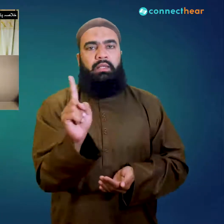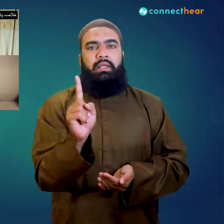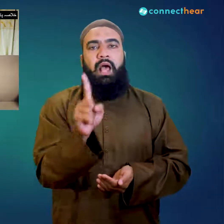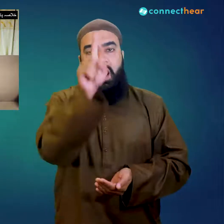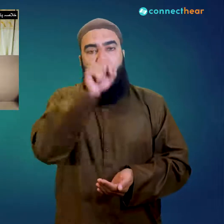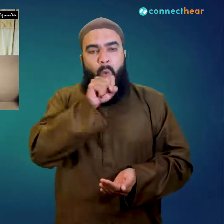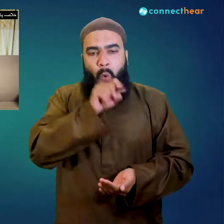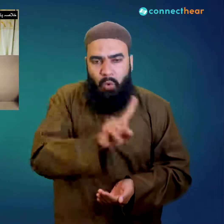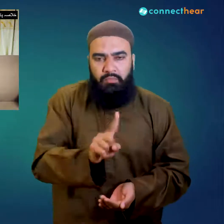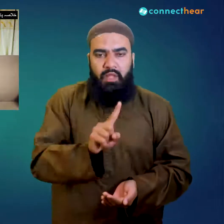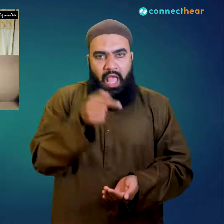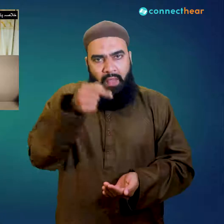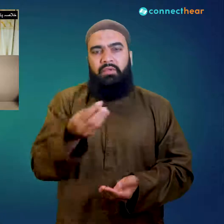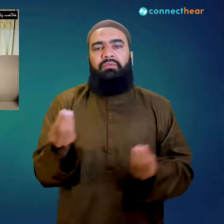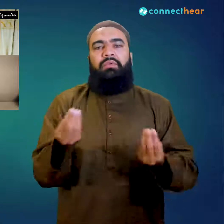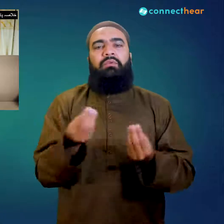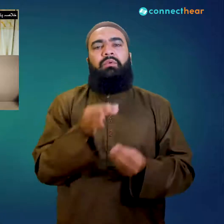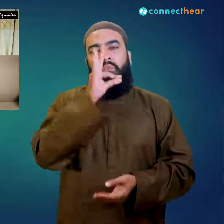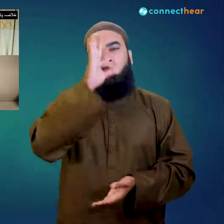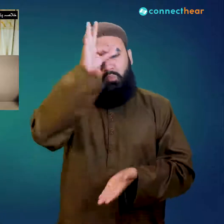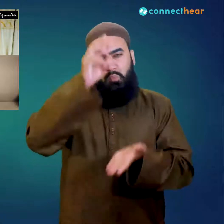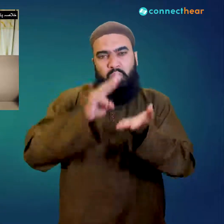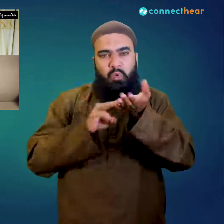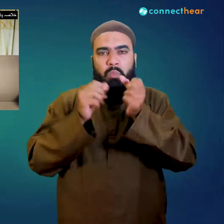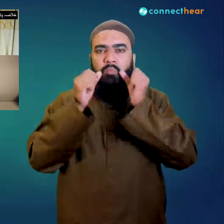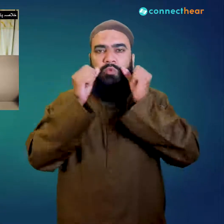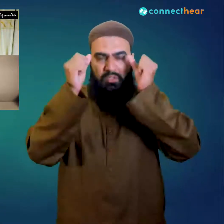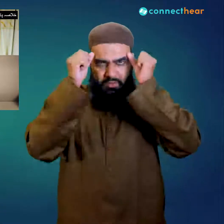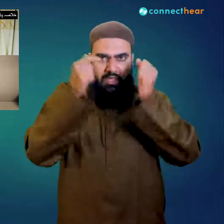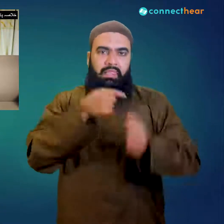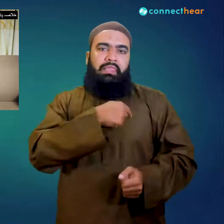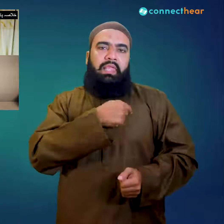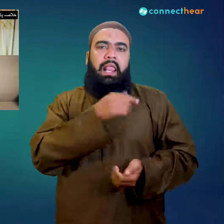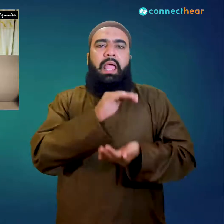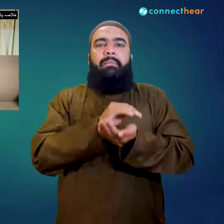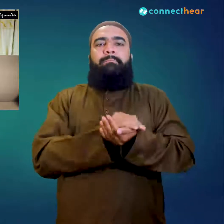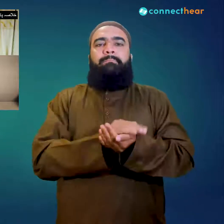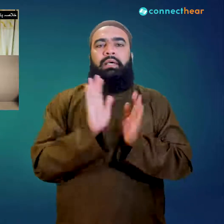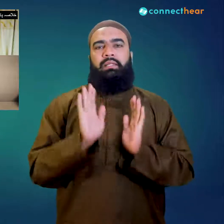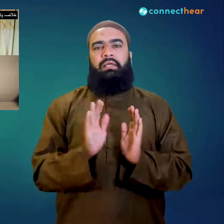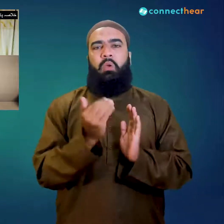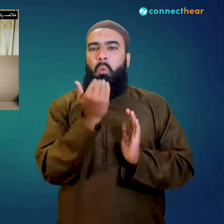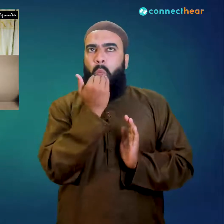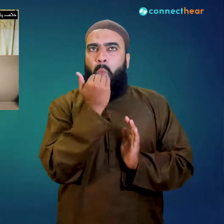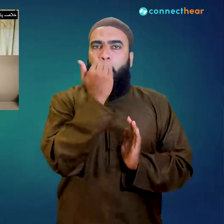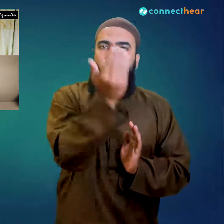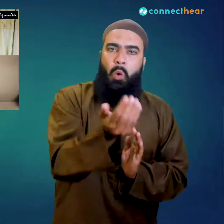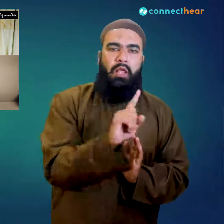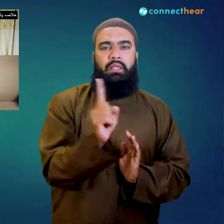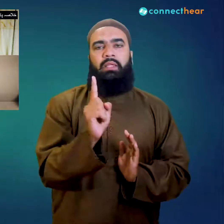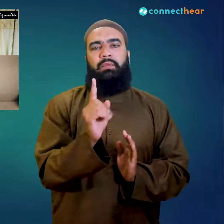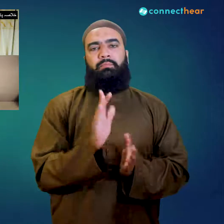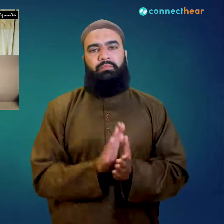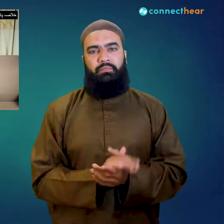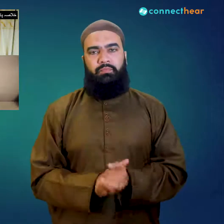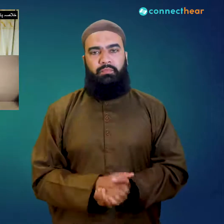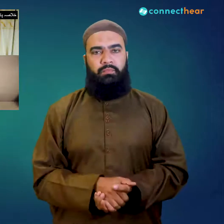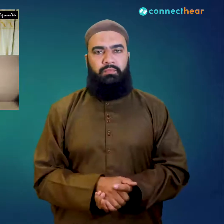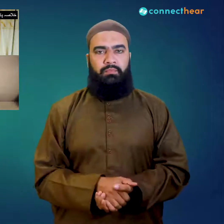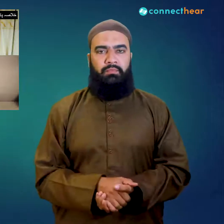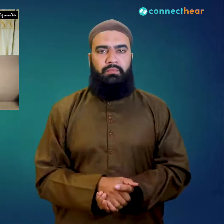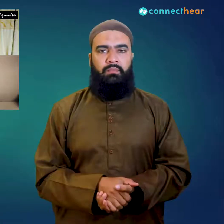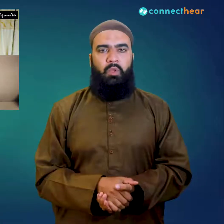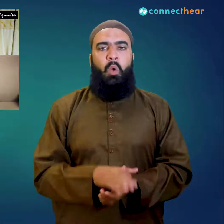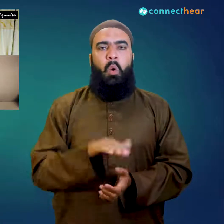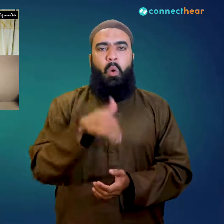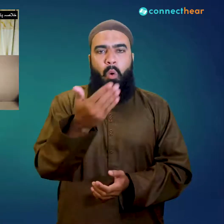سے ابھی اس کا حکم نازل نہیں ہوا تھا، اس لیے آپ صلی اللہ علیہ وسلم نے اس بات کو دل میں رکھا ہوا